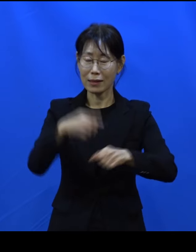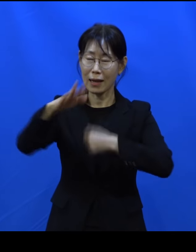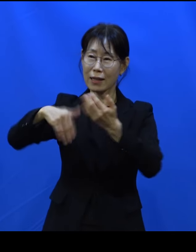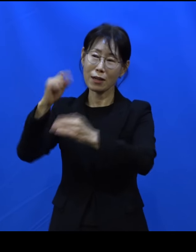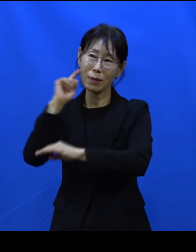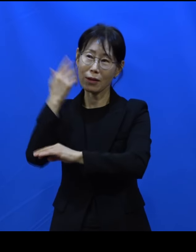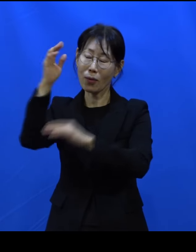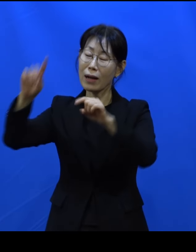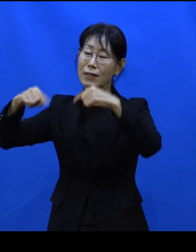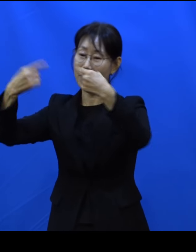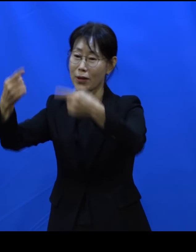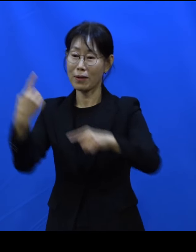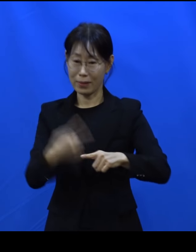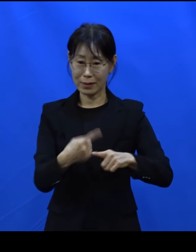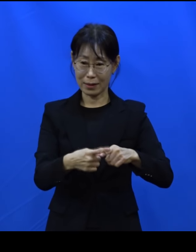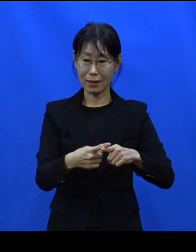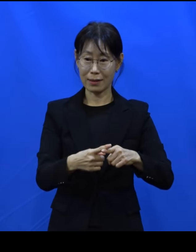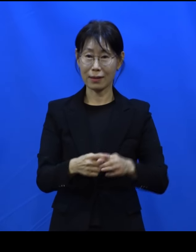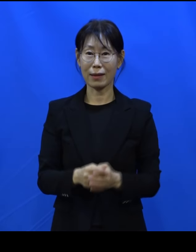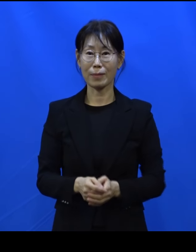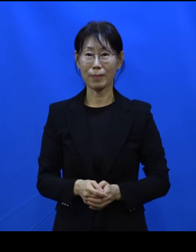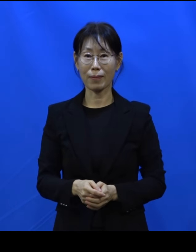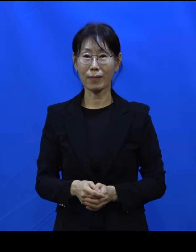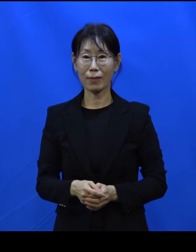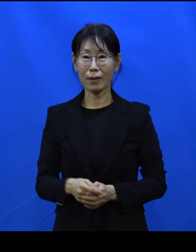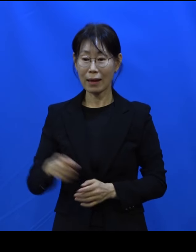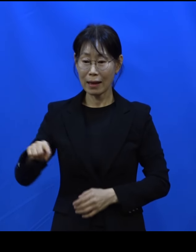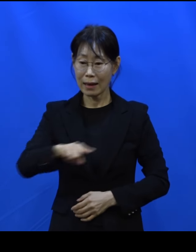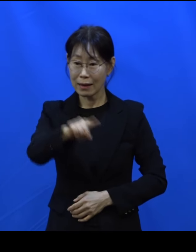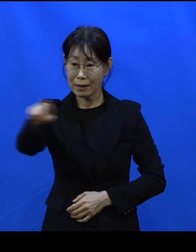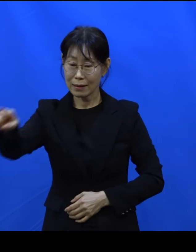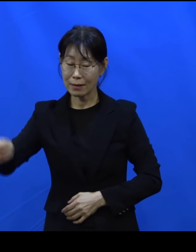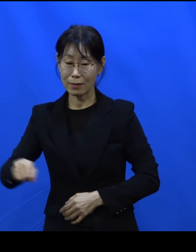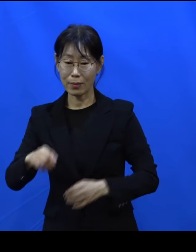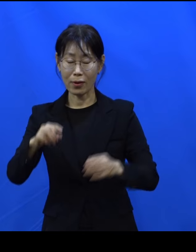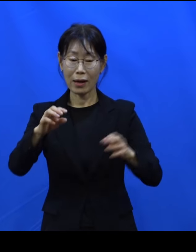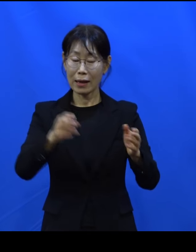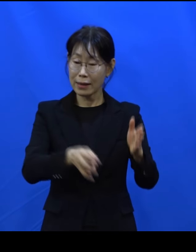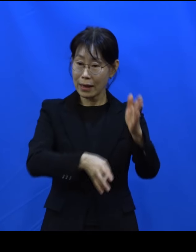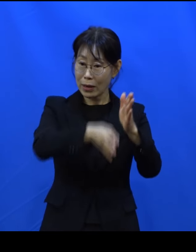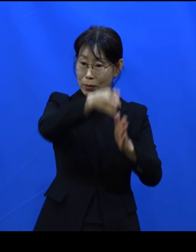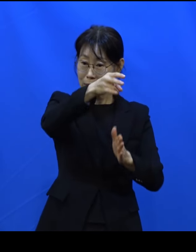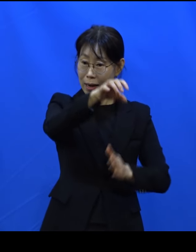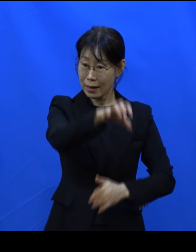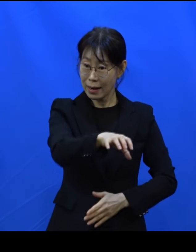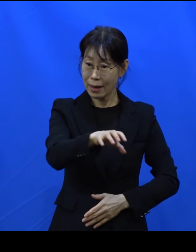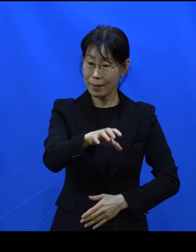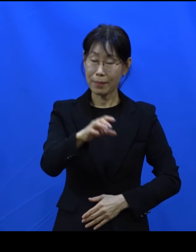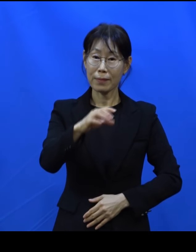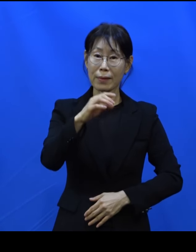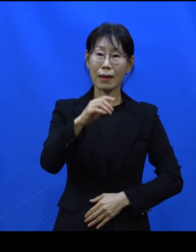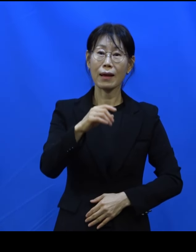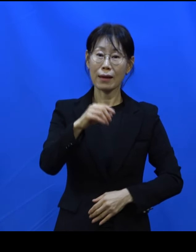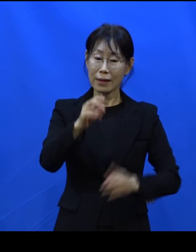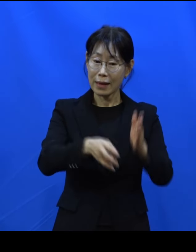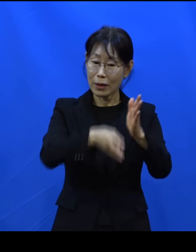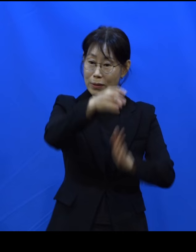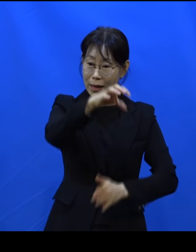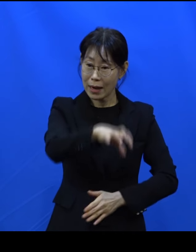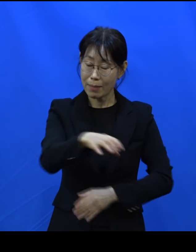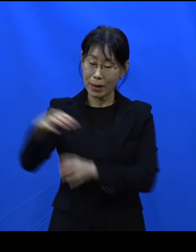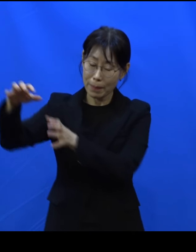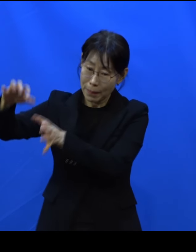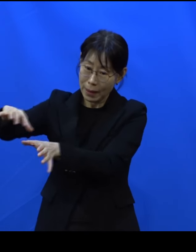목표는 어디예요? 예루살렘, 아버지 집이에요. 자, 이 행렬은